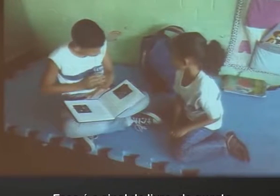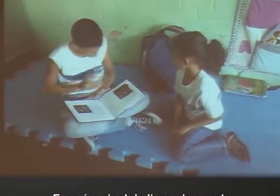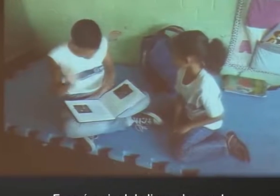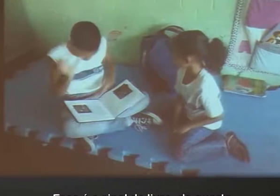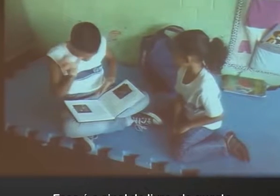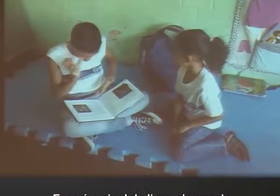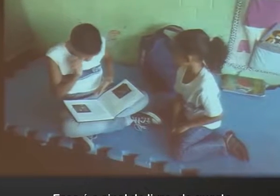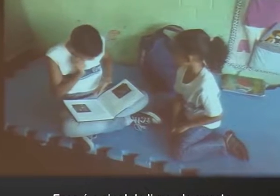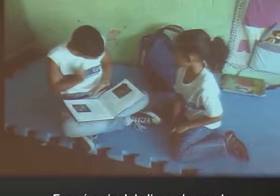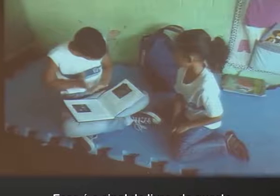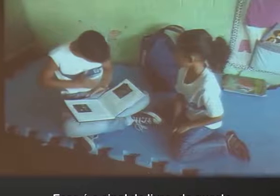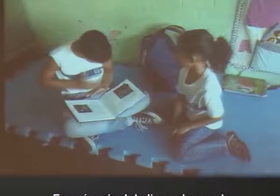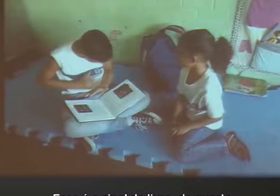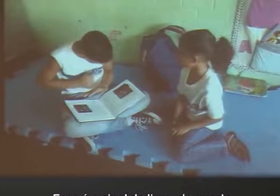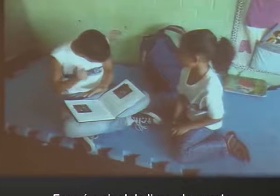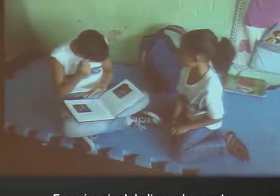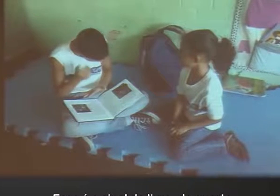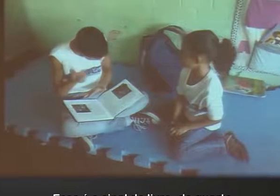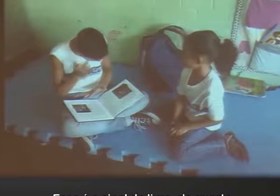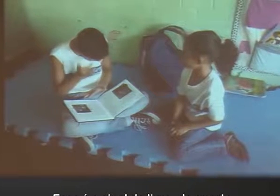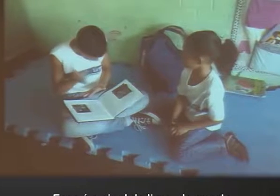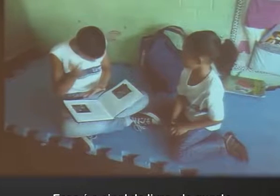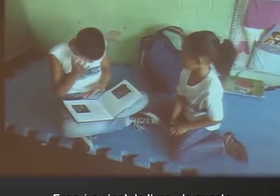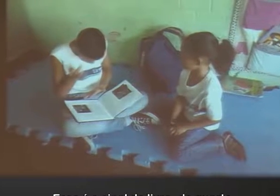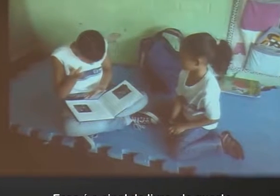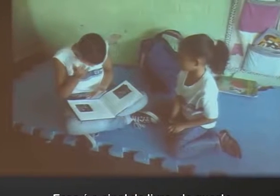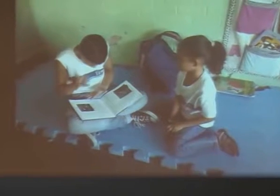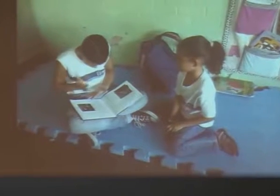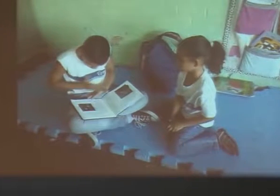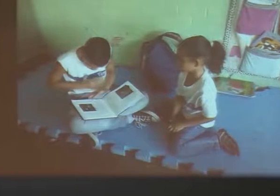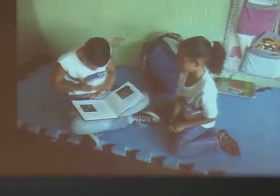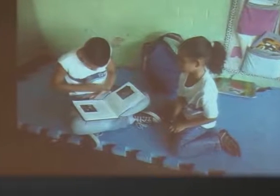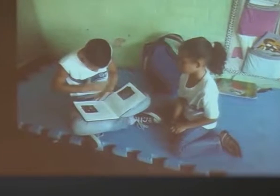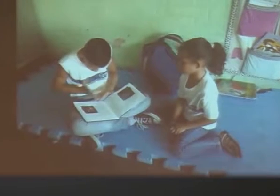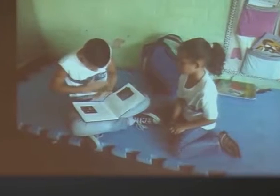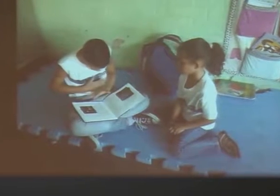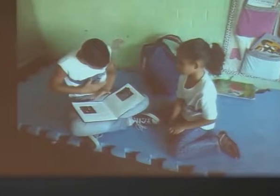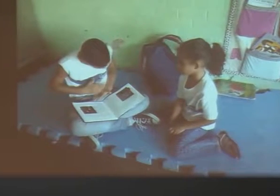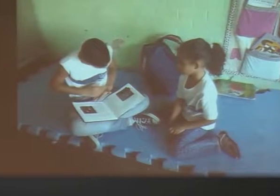Esse é o sinal de livro, de quarto, inteligente.